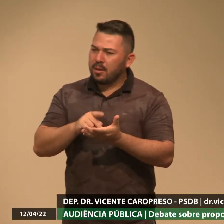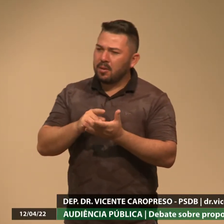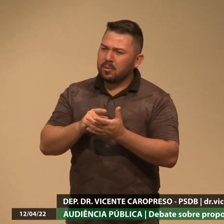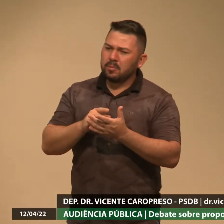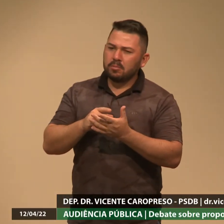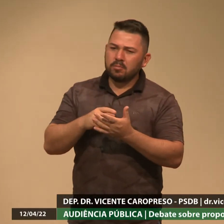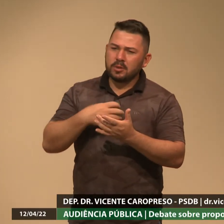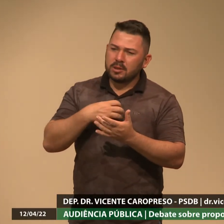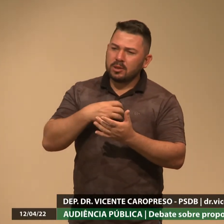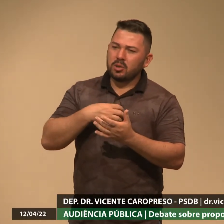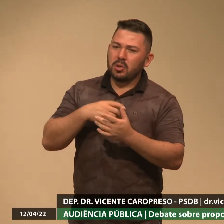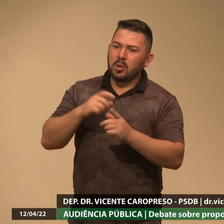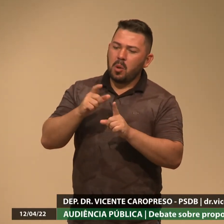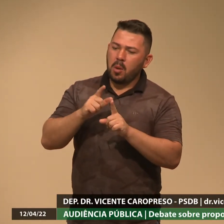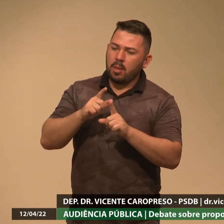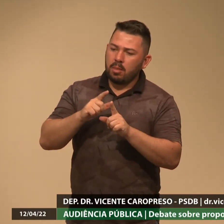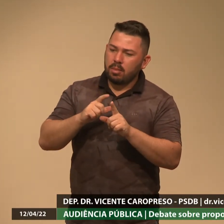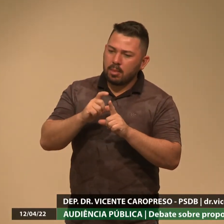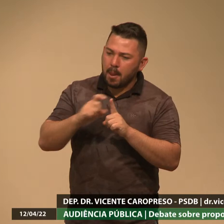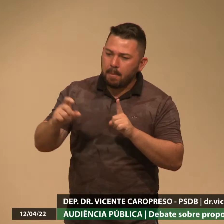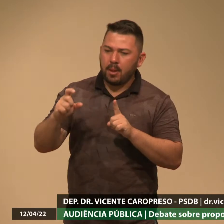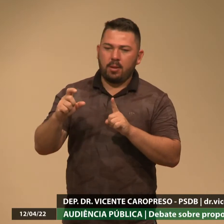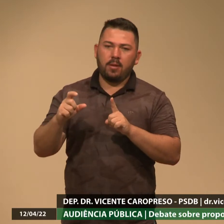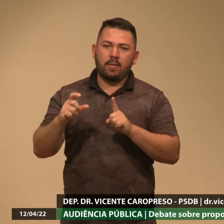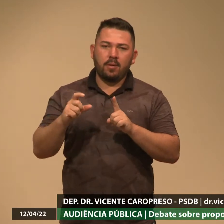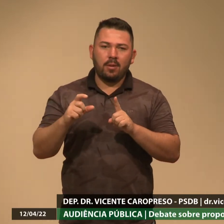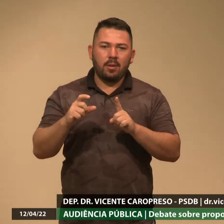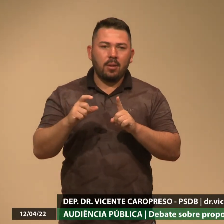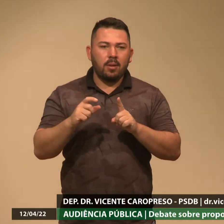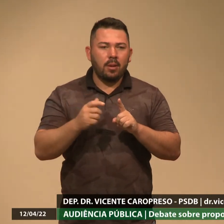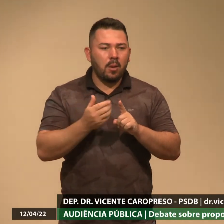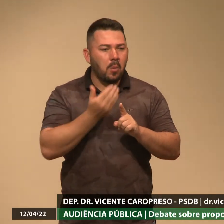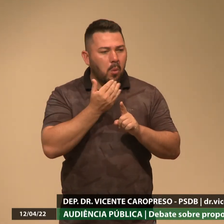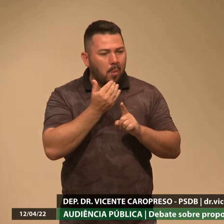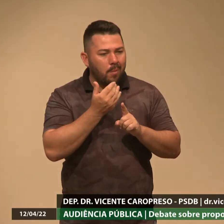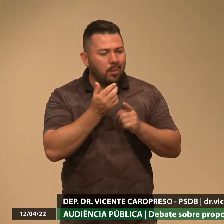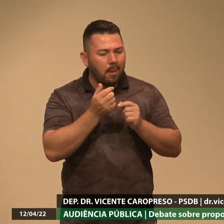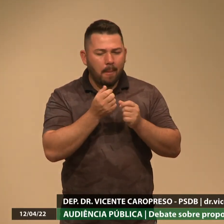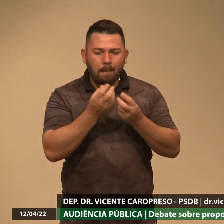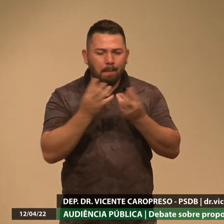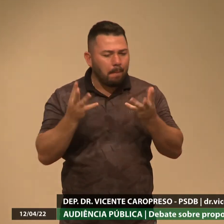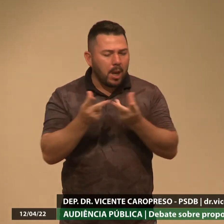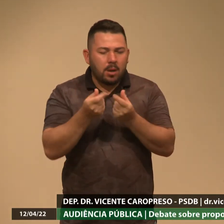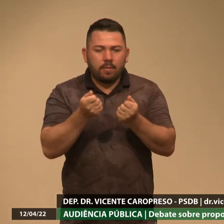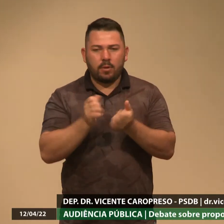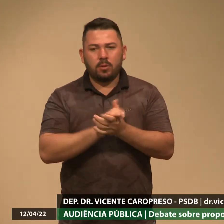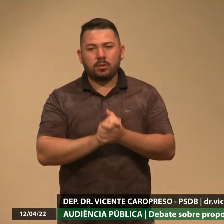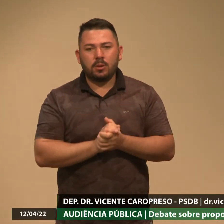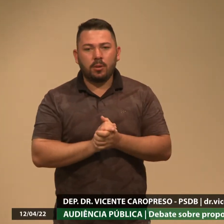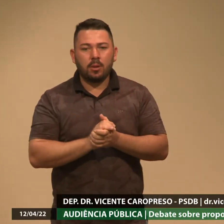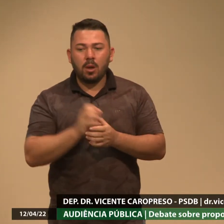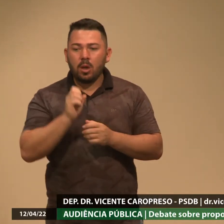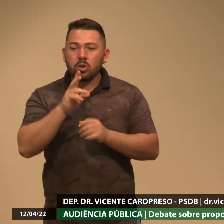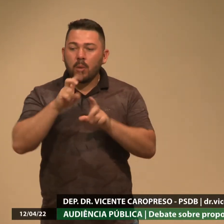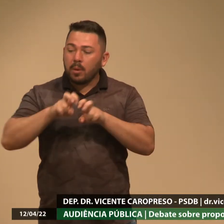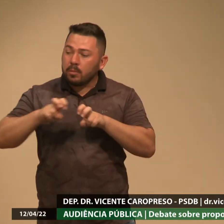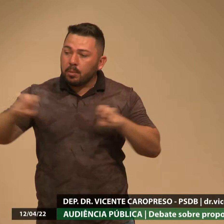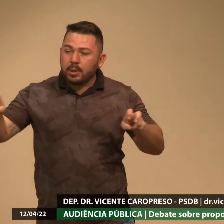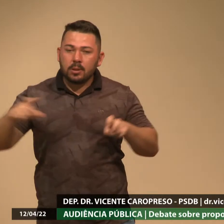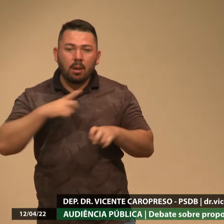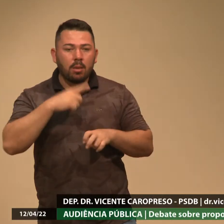porque tem uma gastronomia magnífica então só pra mesa ter uma uma ideia